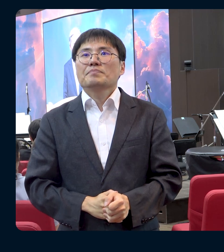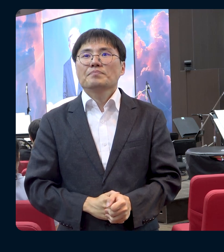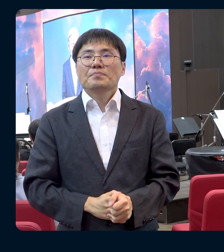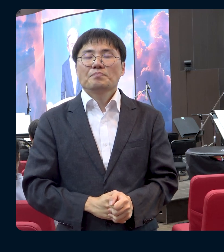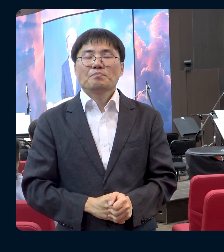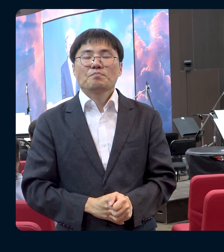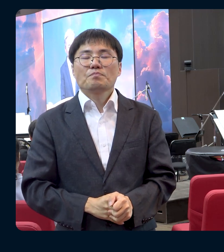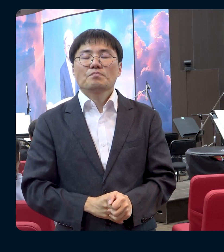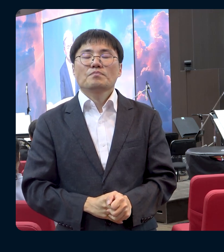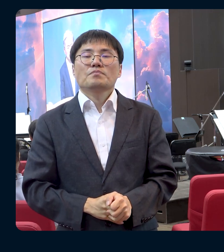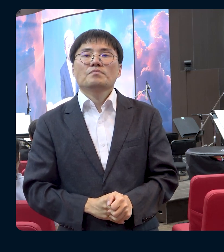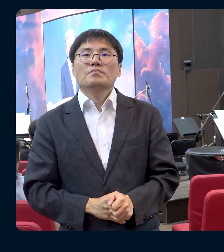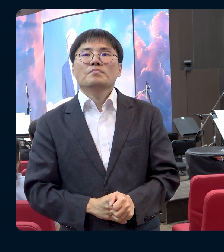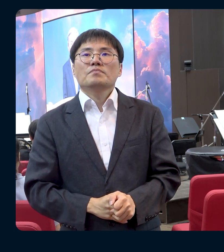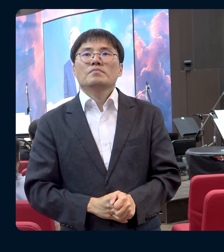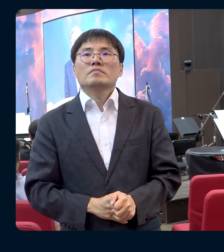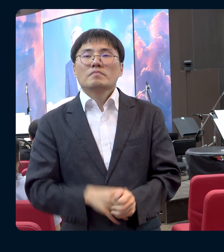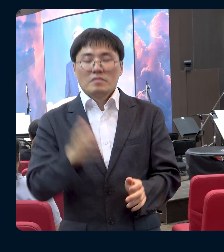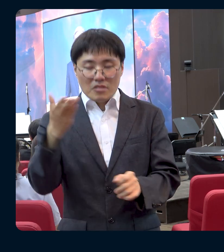자,